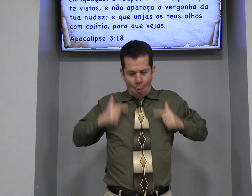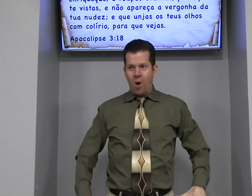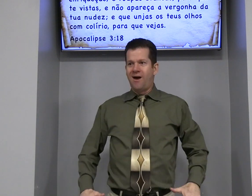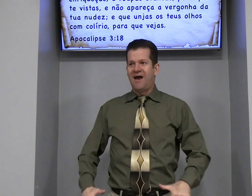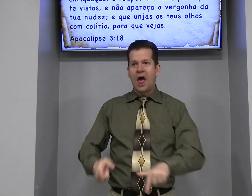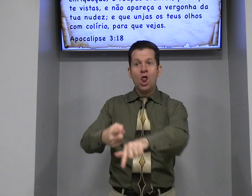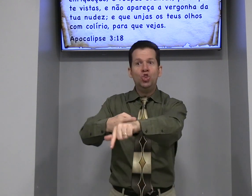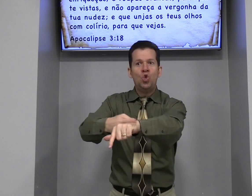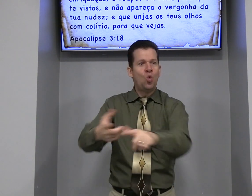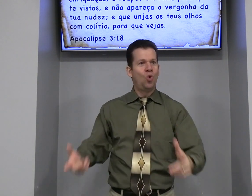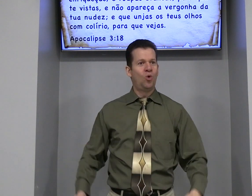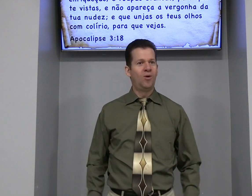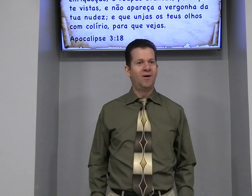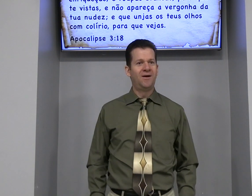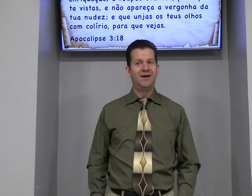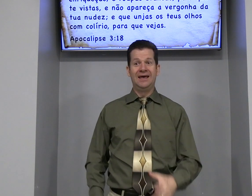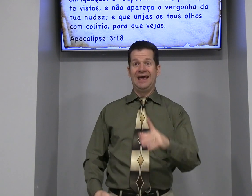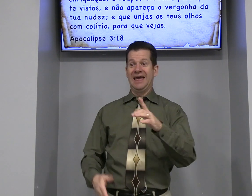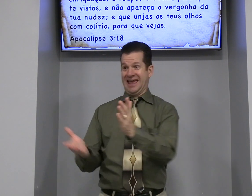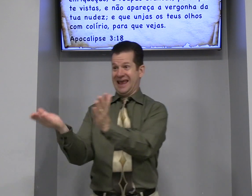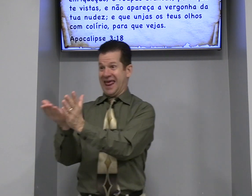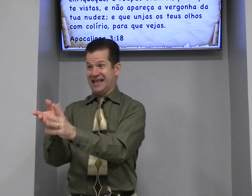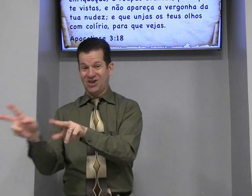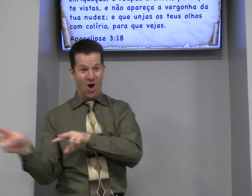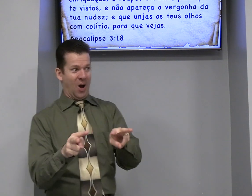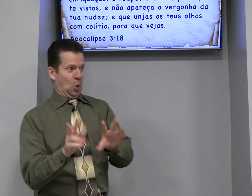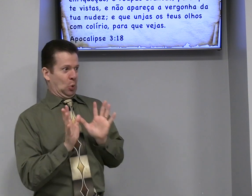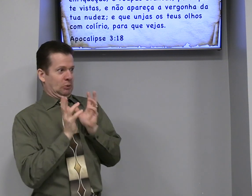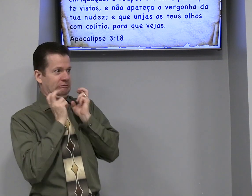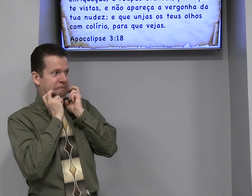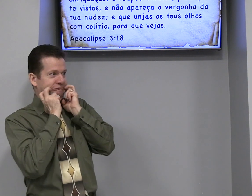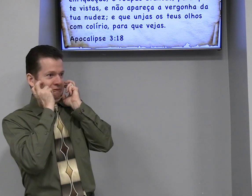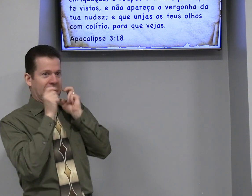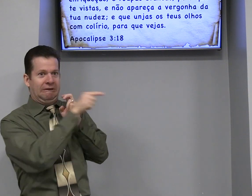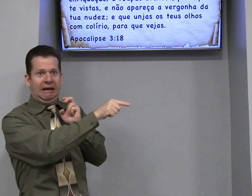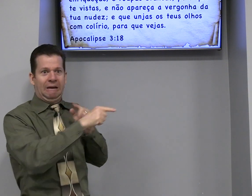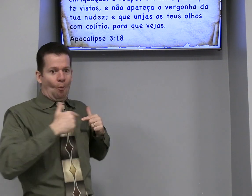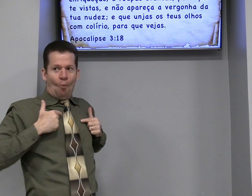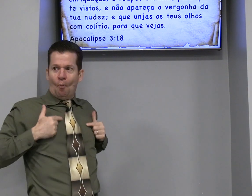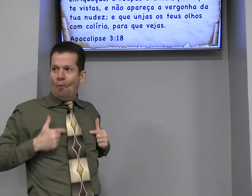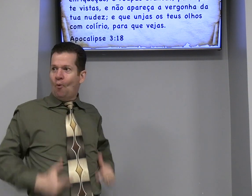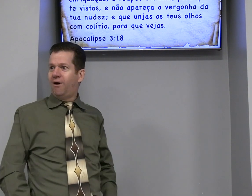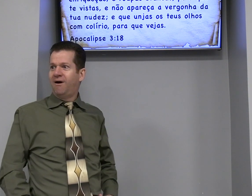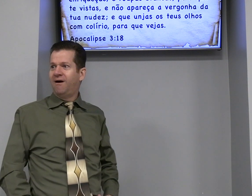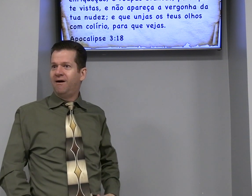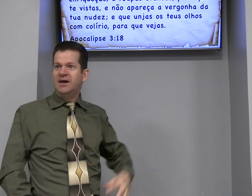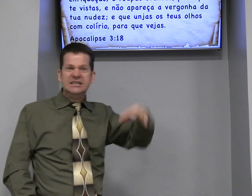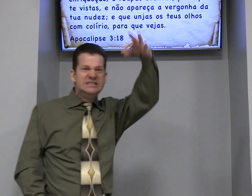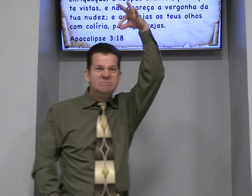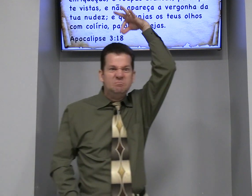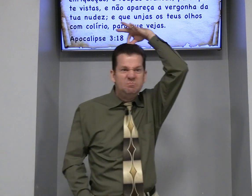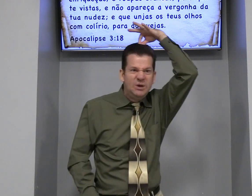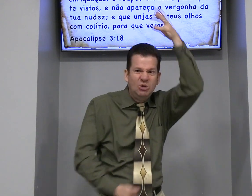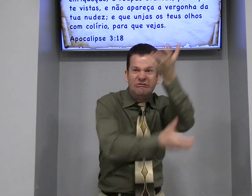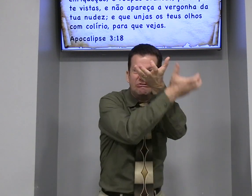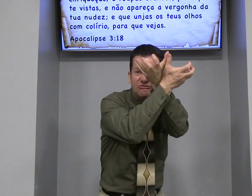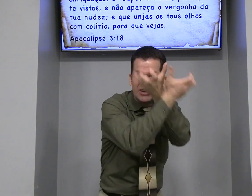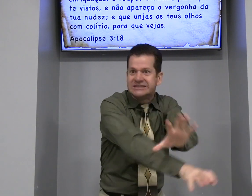bastante. Deus falou que você é igual a pessoa nua e deve ter vergonha porque está sem